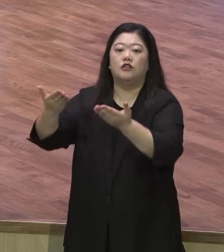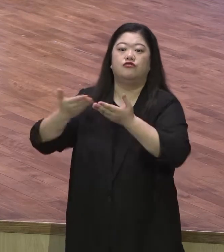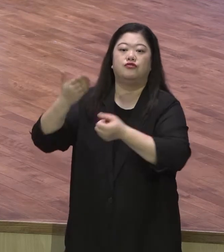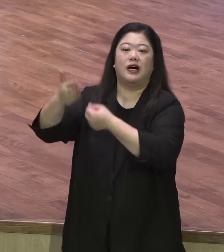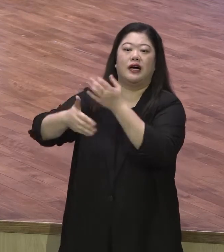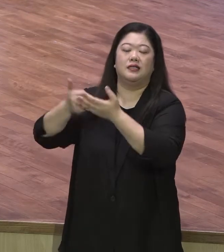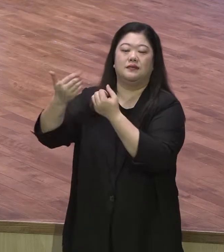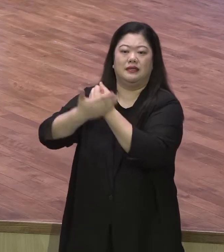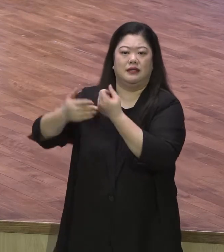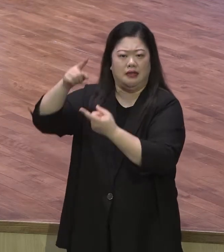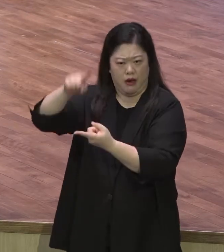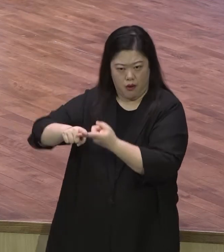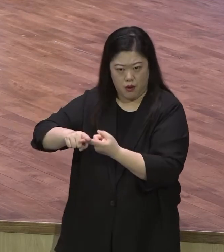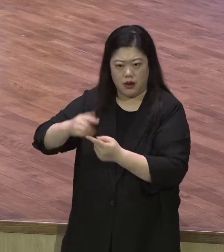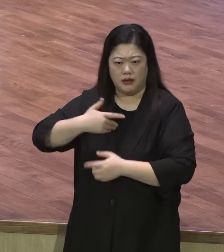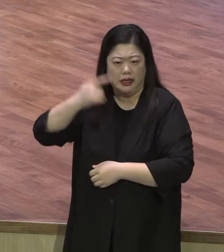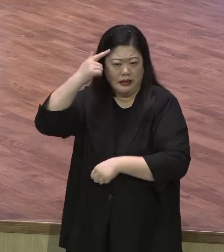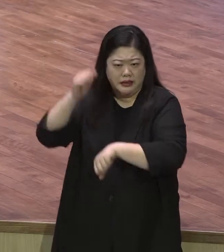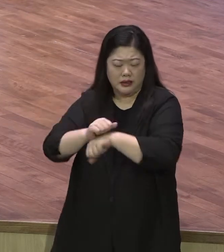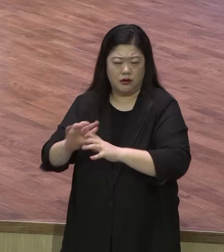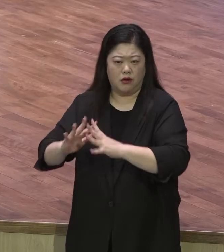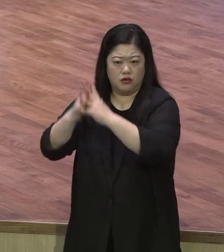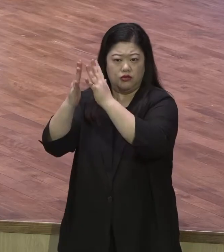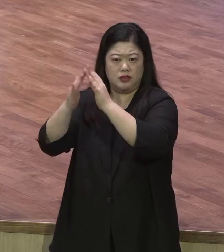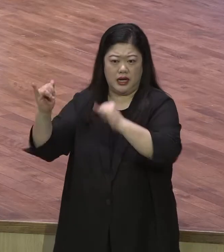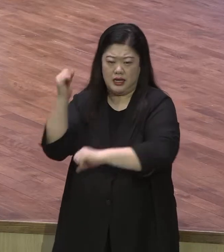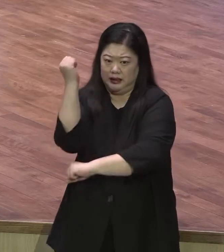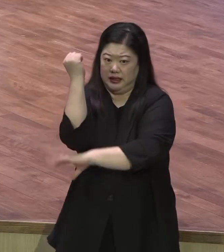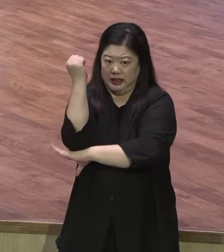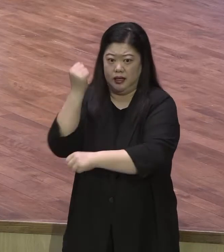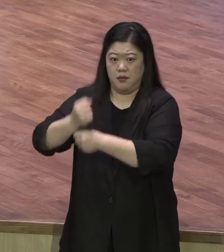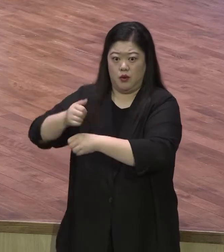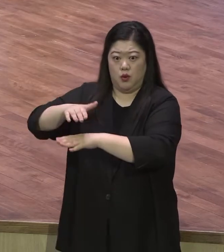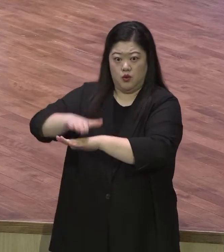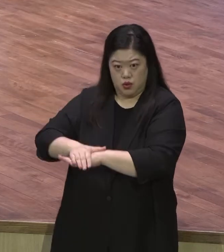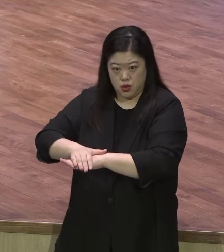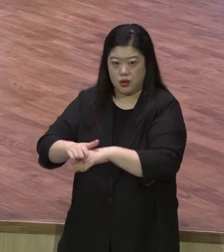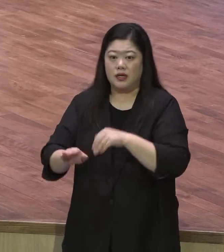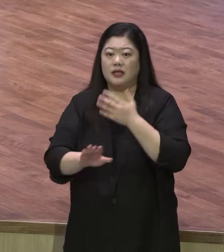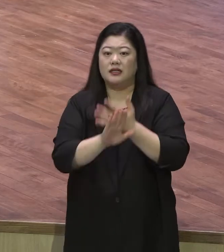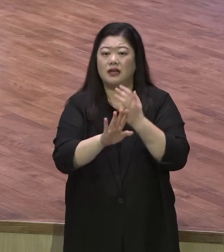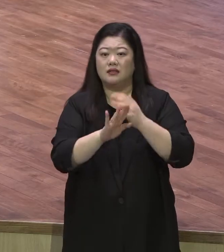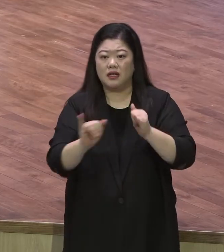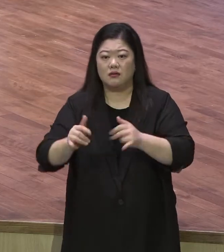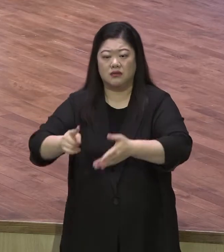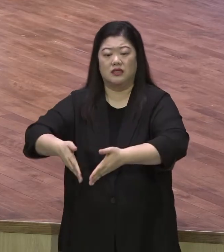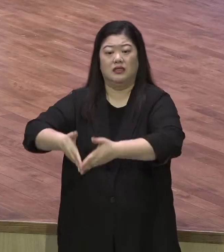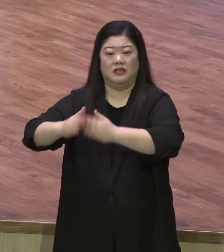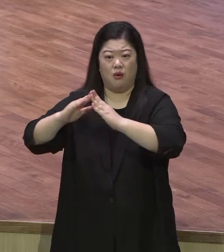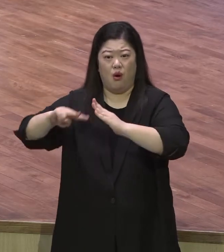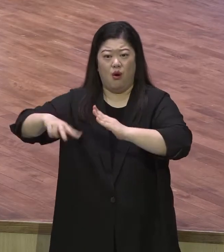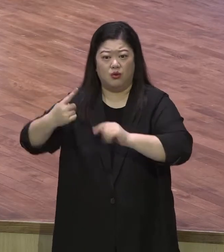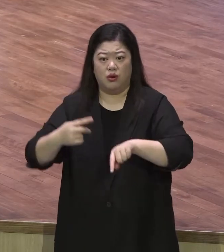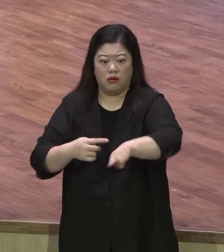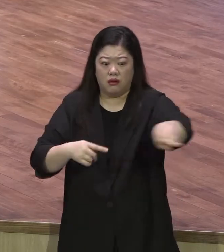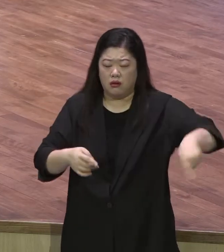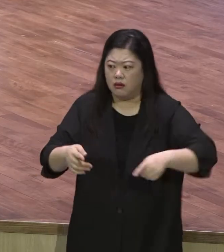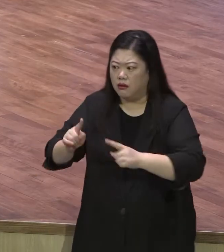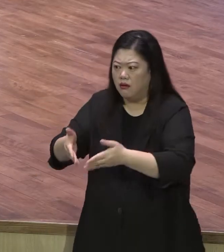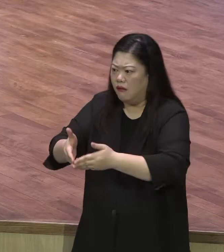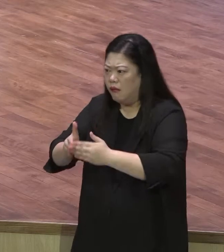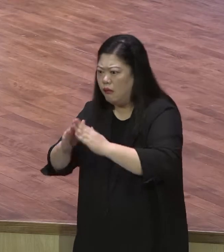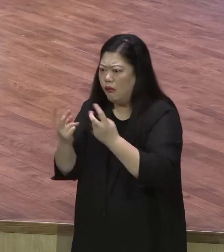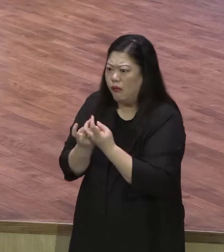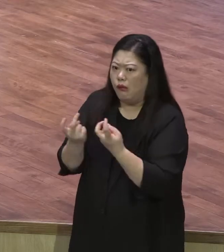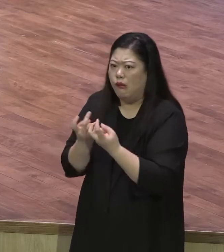내가 지혜로운 건축자와 같이 털을 닦아두면 다른 니가 그 위에 세우나 그러나 각각 어떻게 그 위에